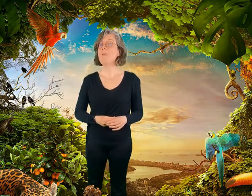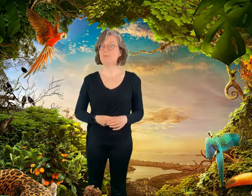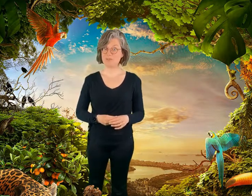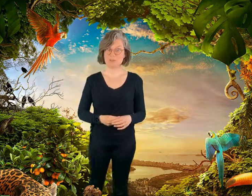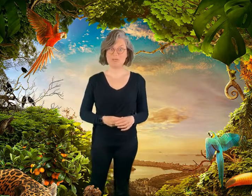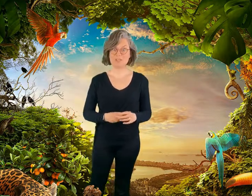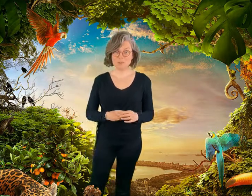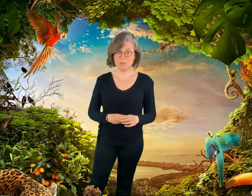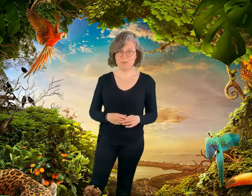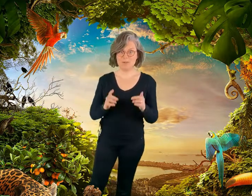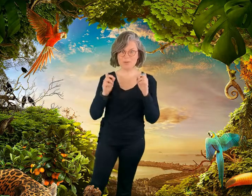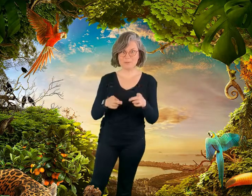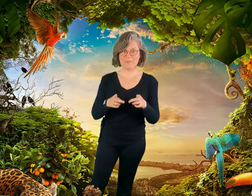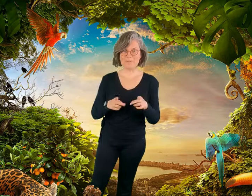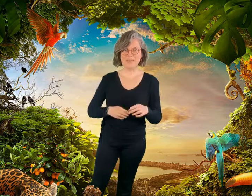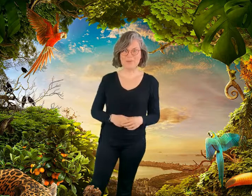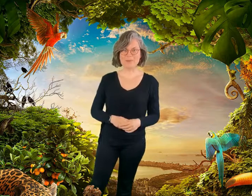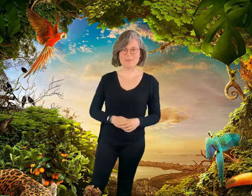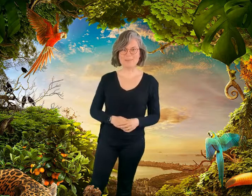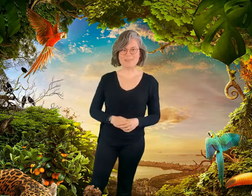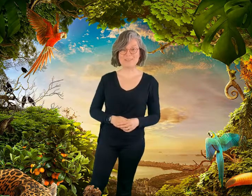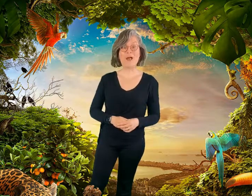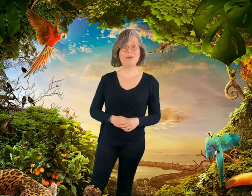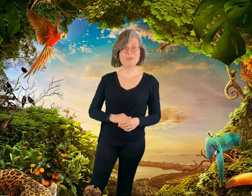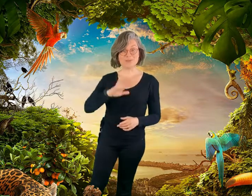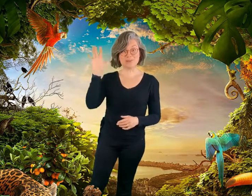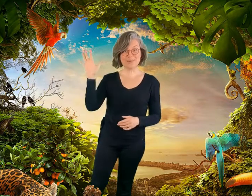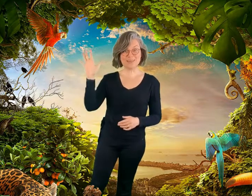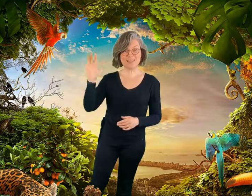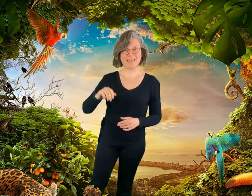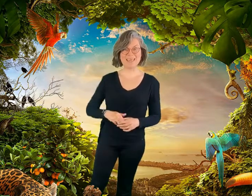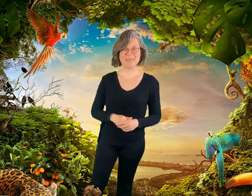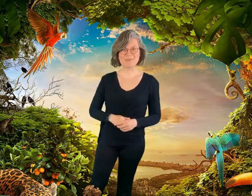Dus ik ben super benieuwd naar jullie filmpjes. Tot de volgende keer!